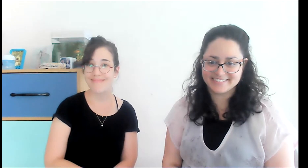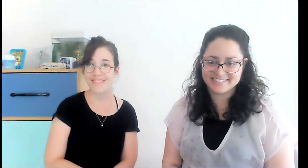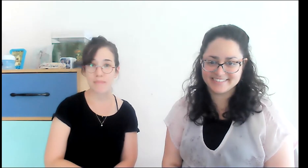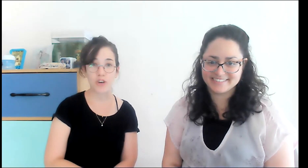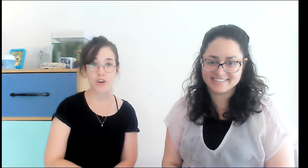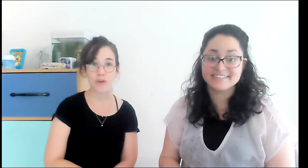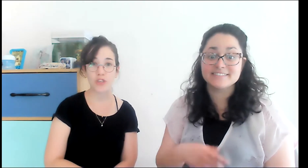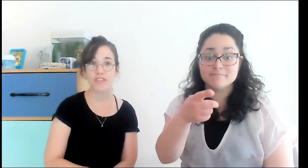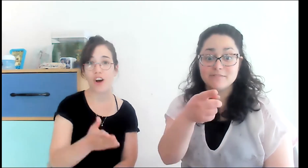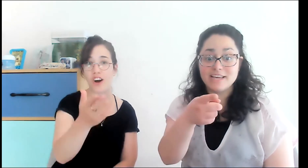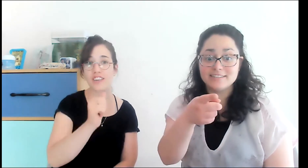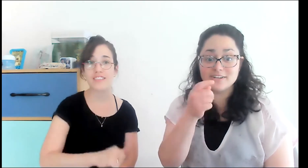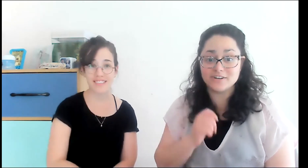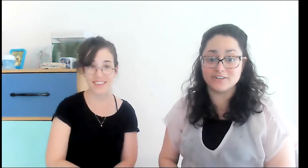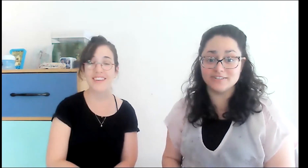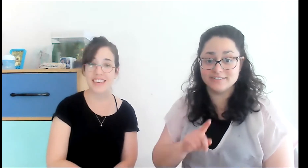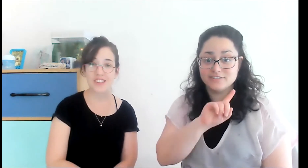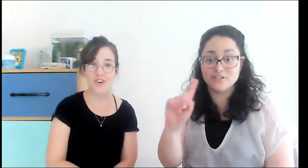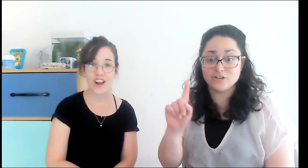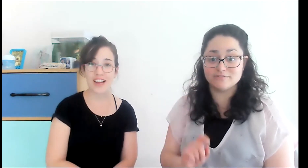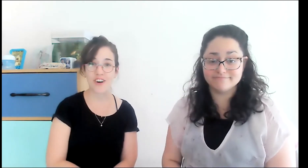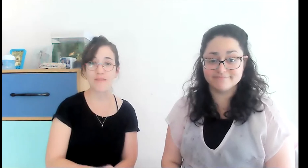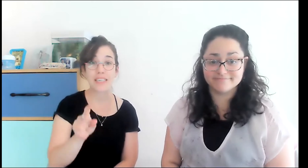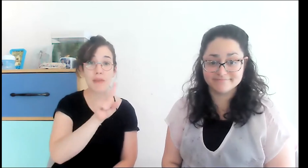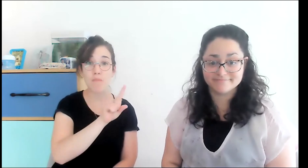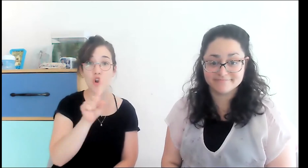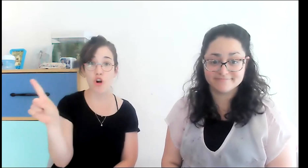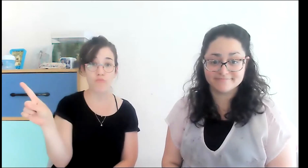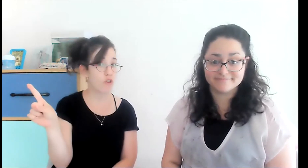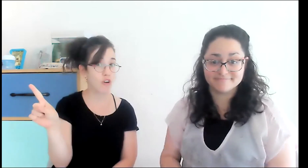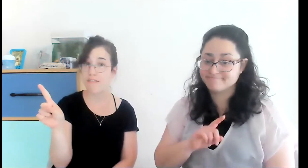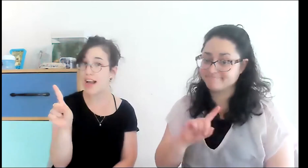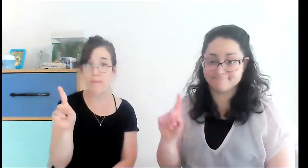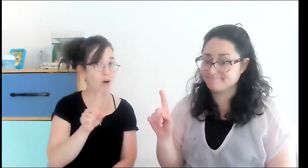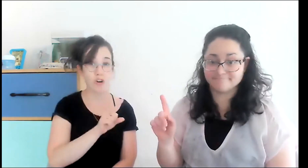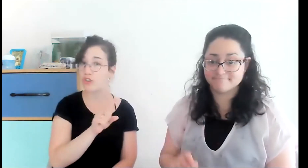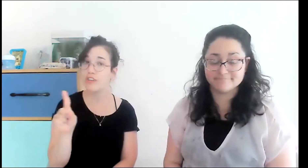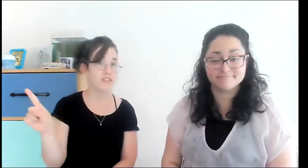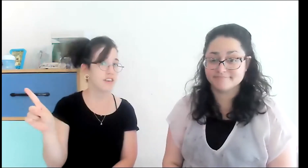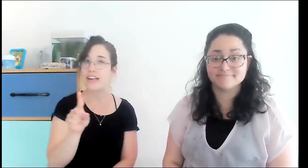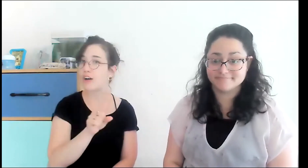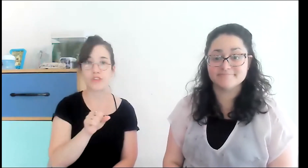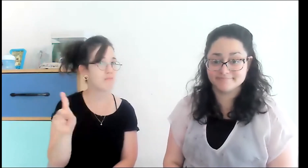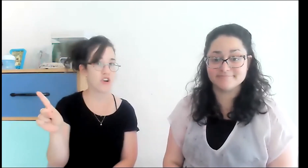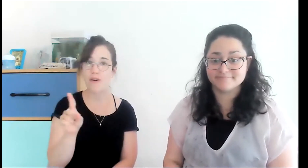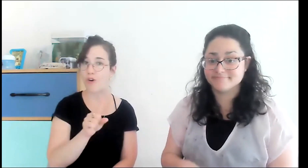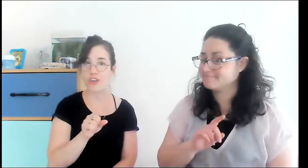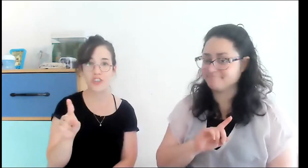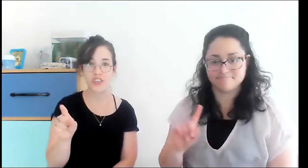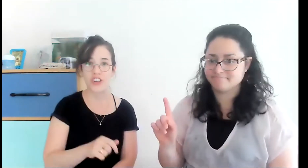זה מאוד מאוד פשוט, נכון? מעולה, עידו. עידו, כל הכבוד, מסמנים לא, אוקיי? וגם עם הראש, אנחנו עושים לא עם הראש,